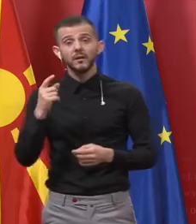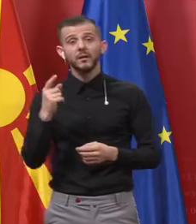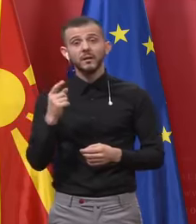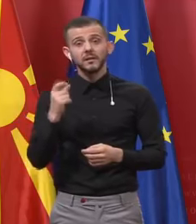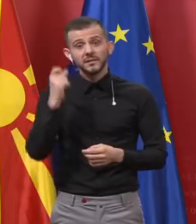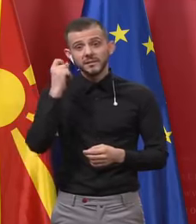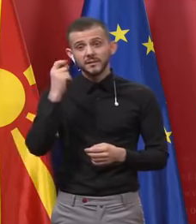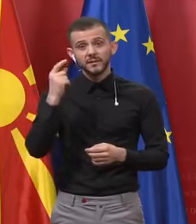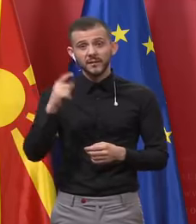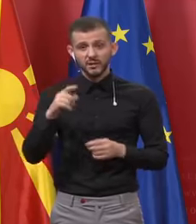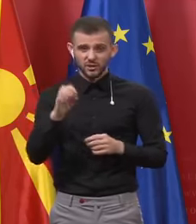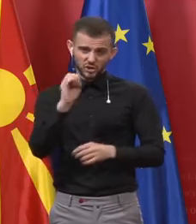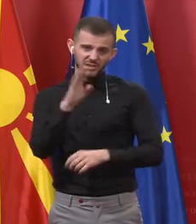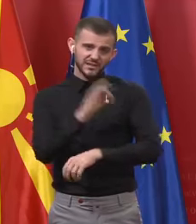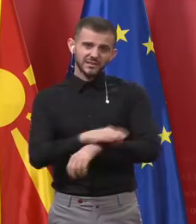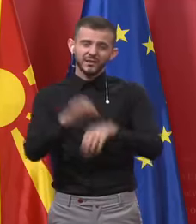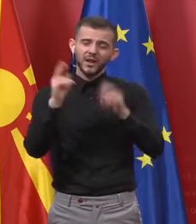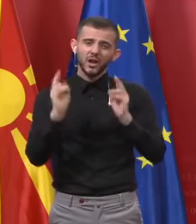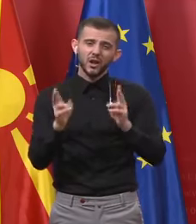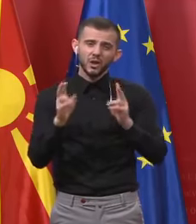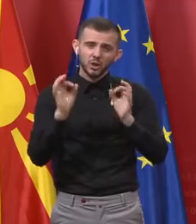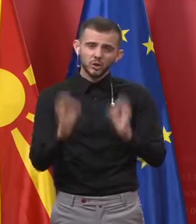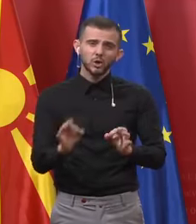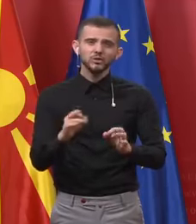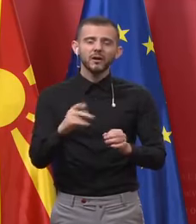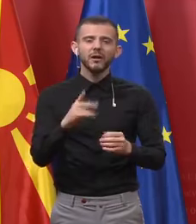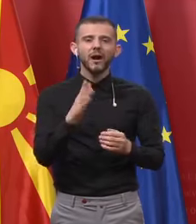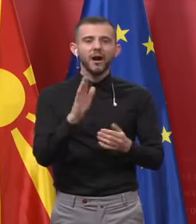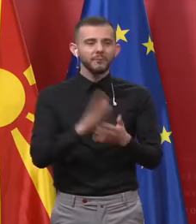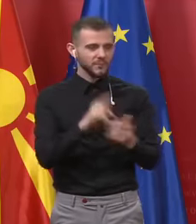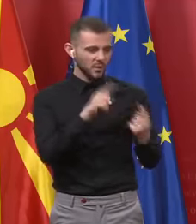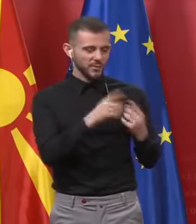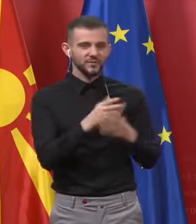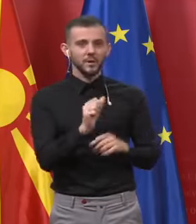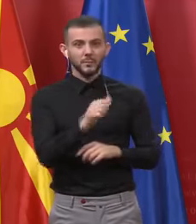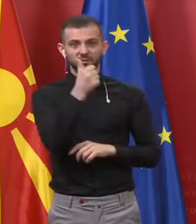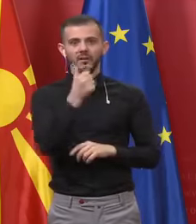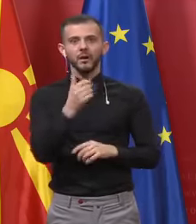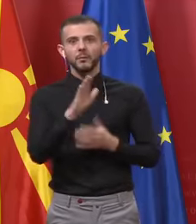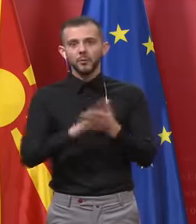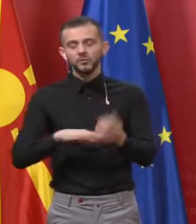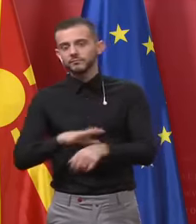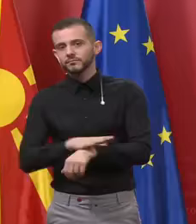инкубација, 14 дена како носител до развивање на симптоми.